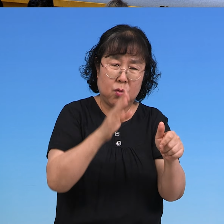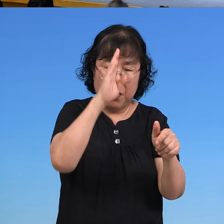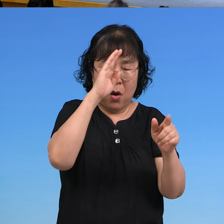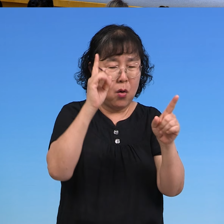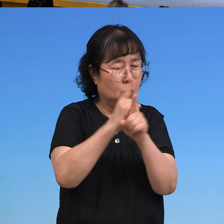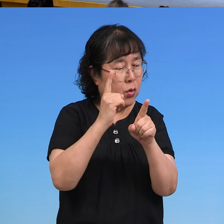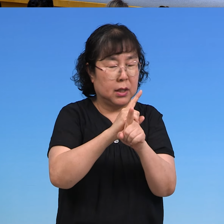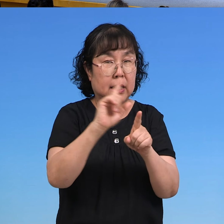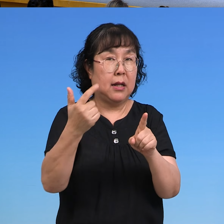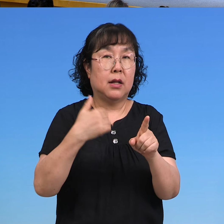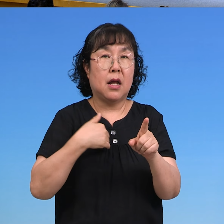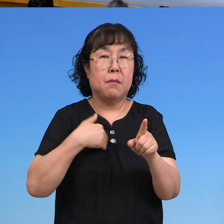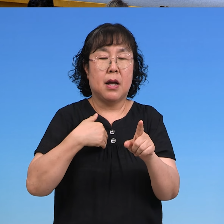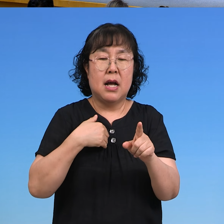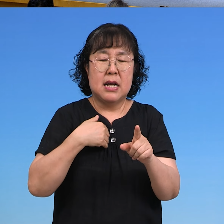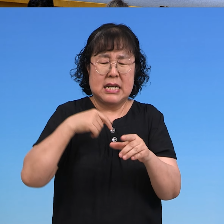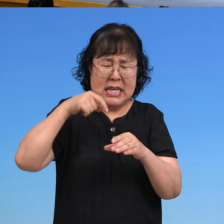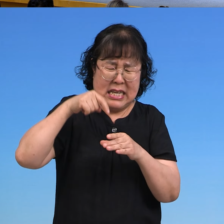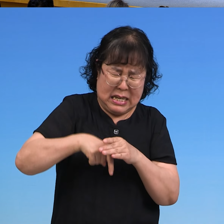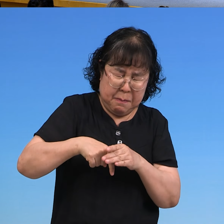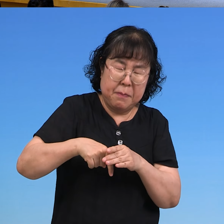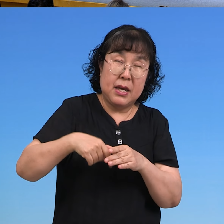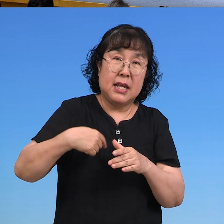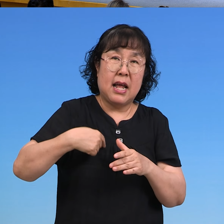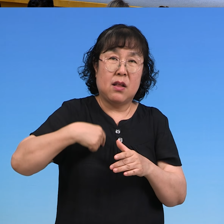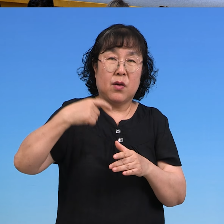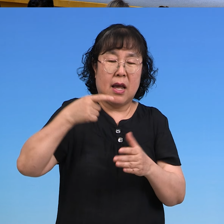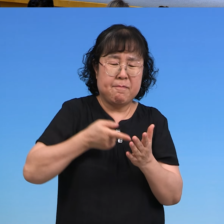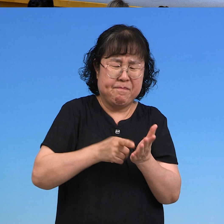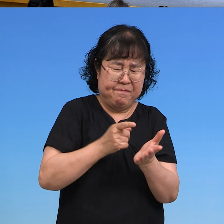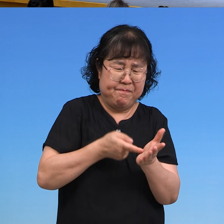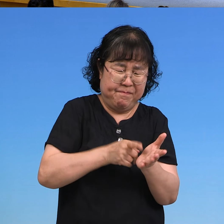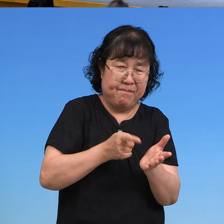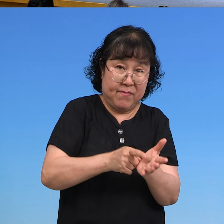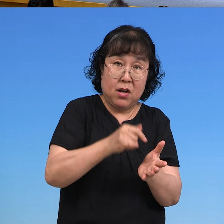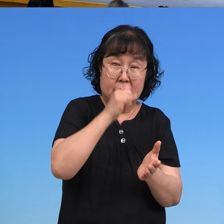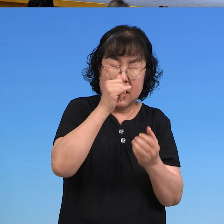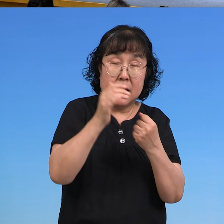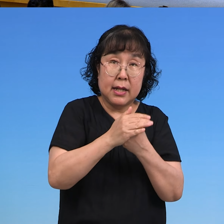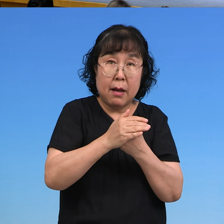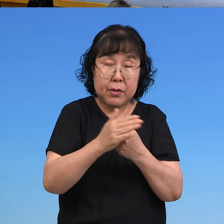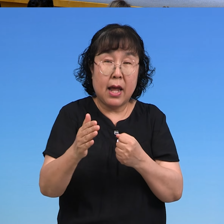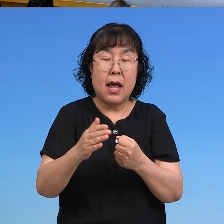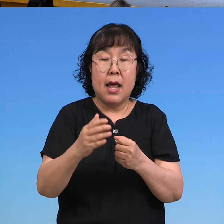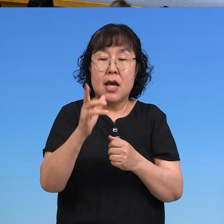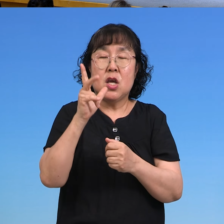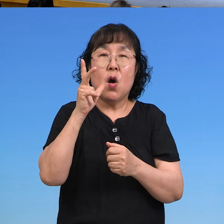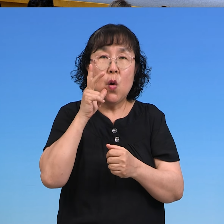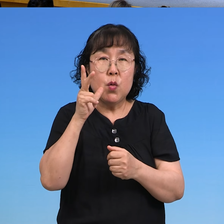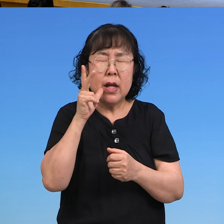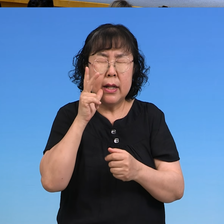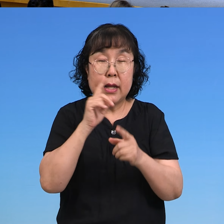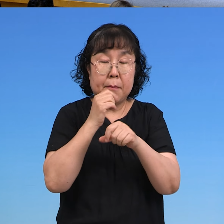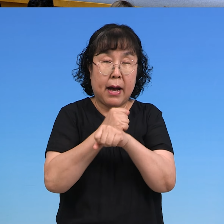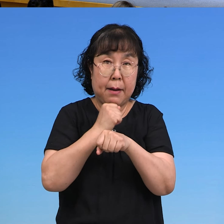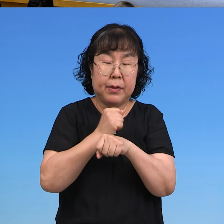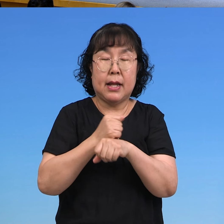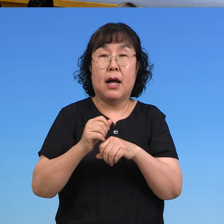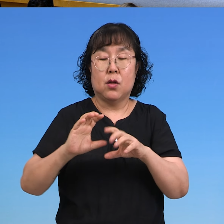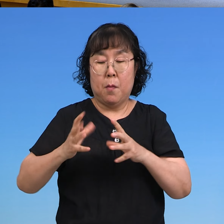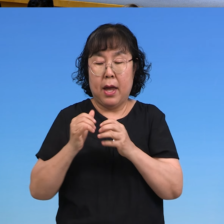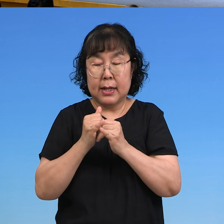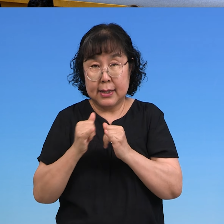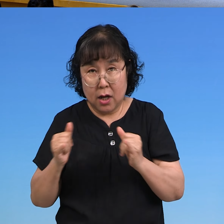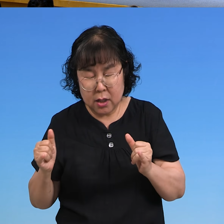이미 박혀있기 때문이에요. 그리고 이제 백성들도 이렇게 권합니다. 18절. 여호수아에게 백성들이 하는 말입니다.